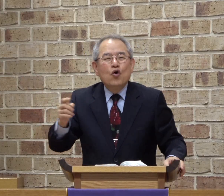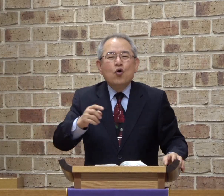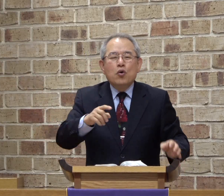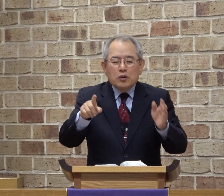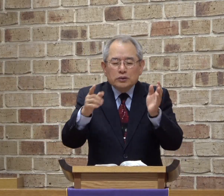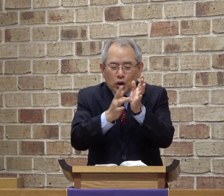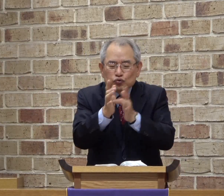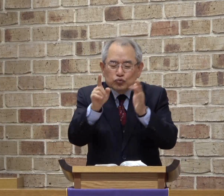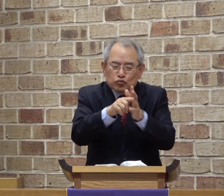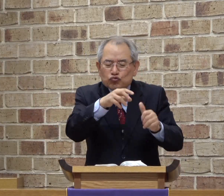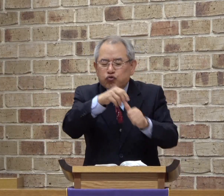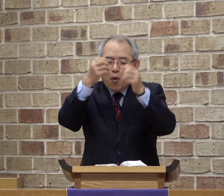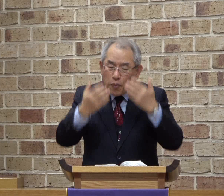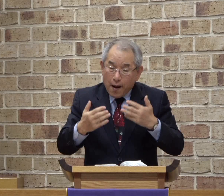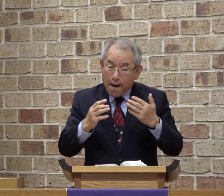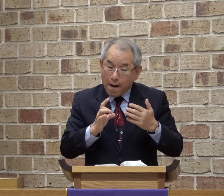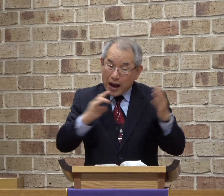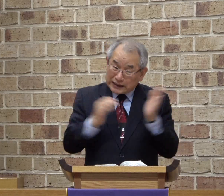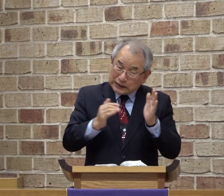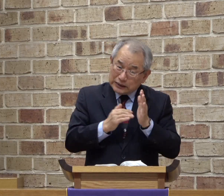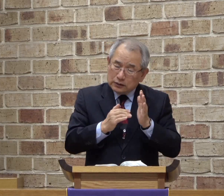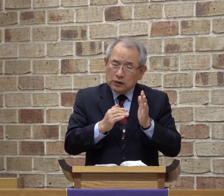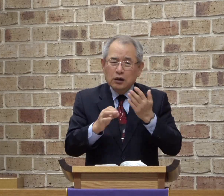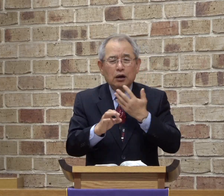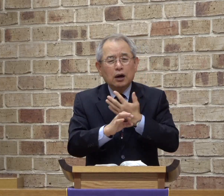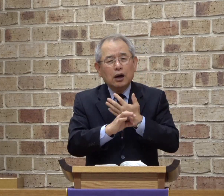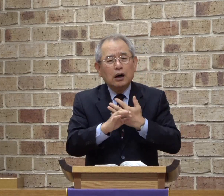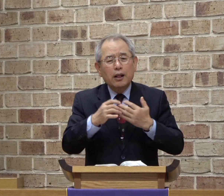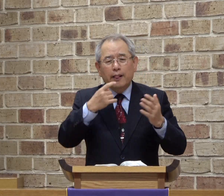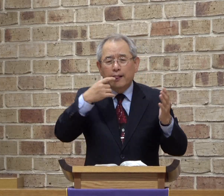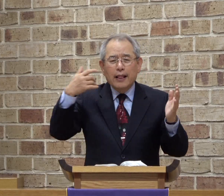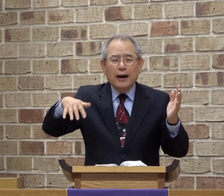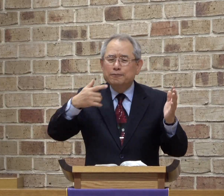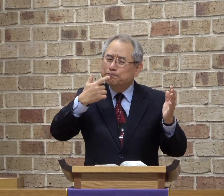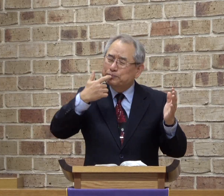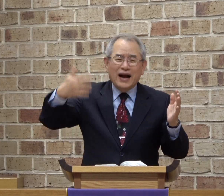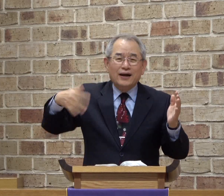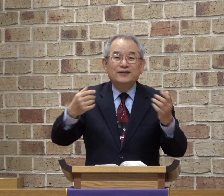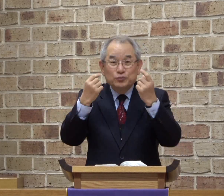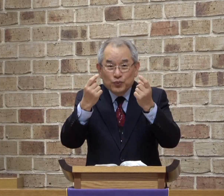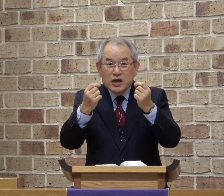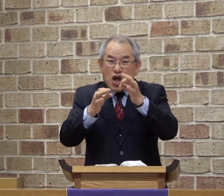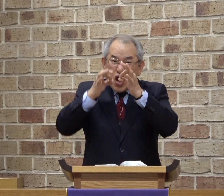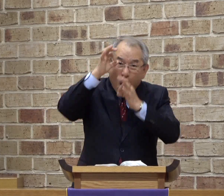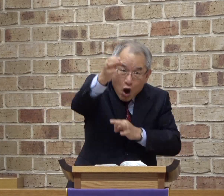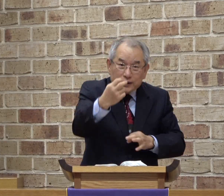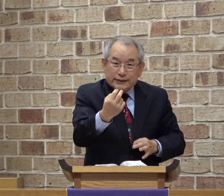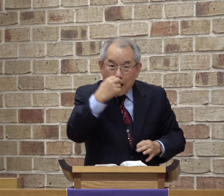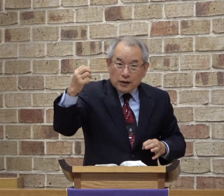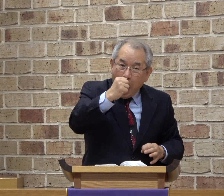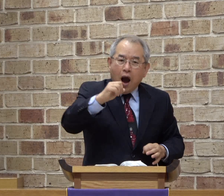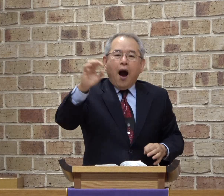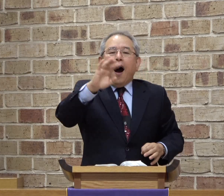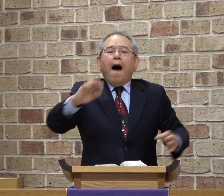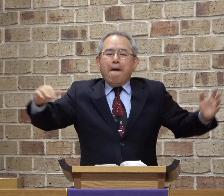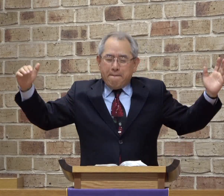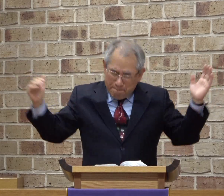그만두고 신학교를 다니기 시작했습니다. 결혼하여 아기 낳고 또 목사가 되었습니다. 목사님이 되셨습니다. 지금 많은 교회를 다니시며